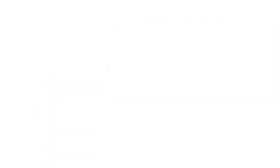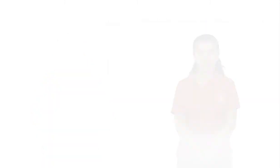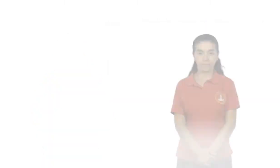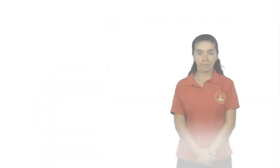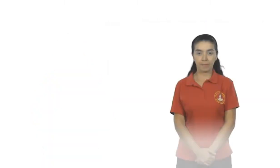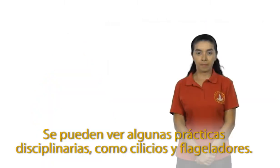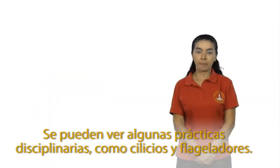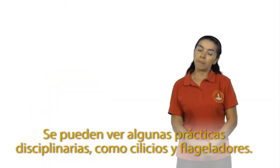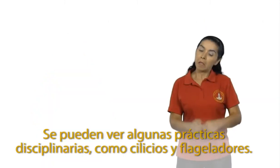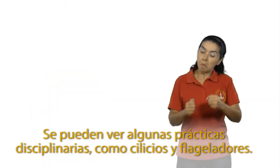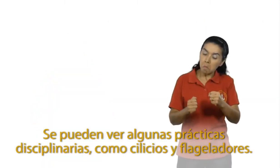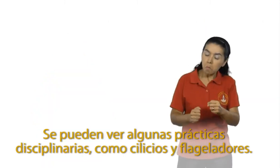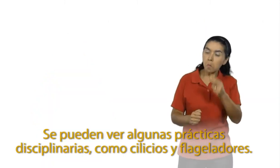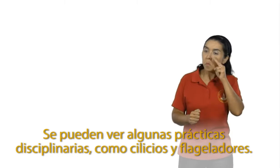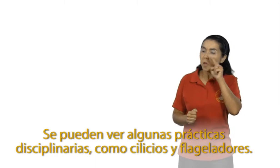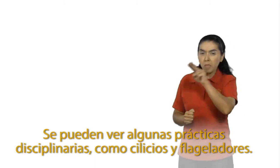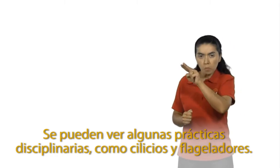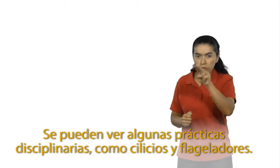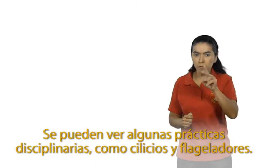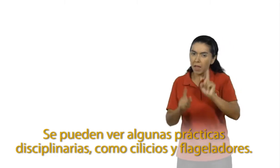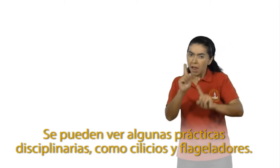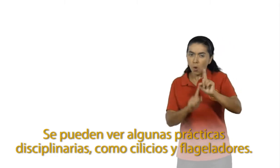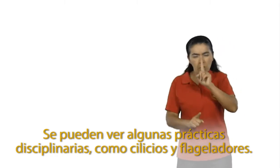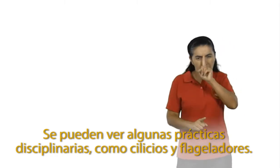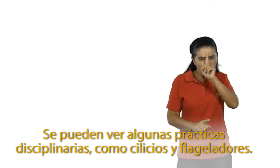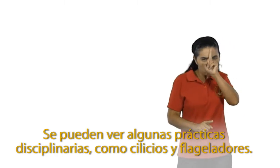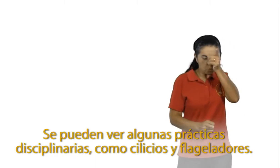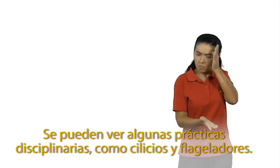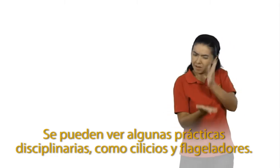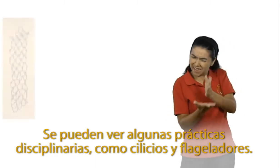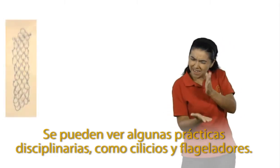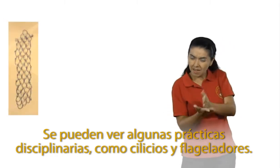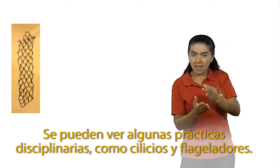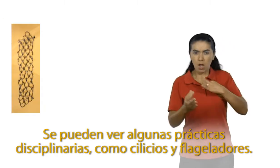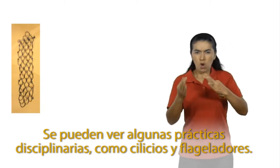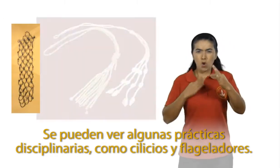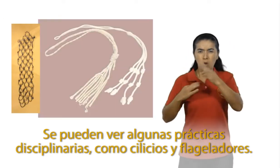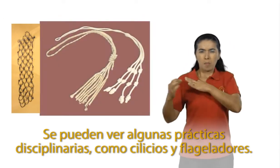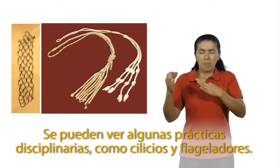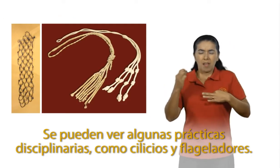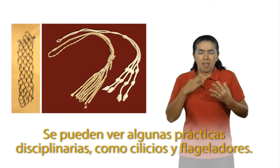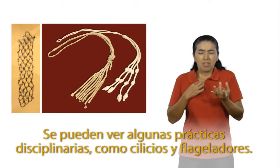Se pueden ver algunas prácticas disciplinarias, como silicios y flageladores.